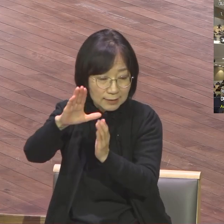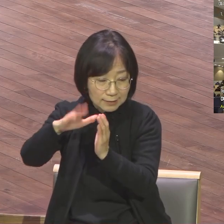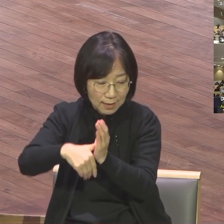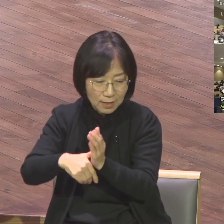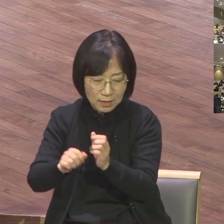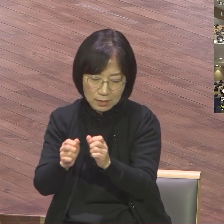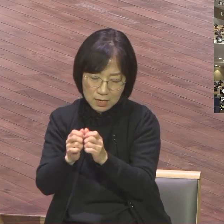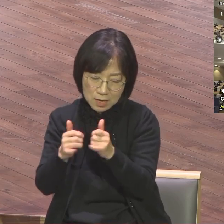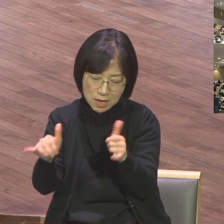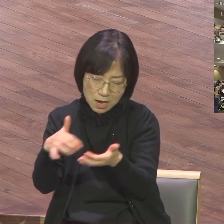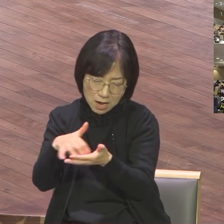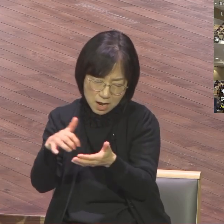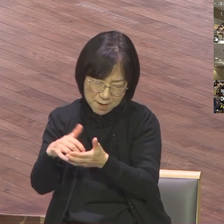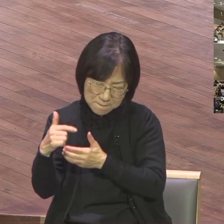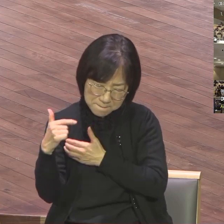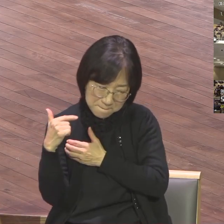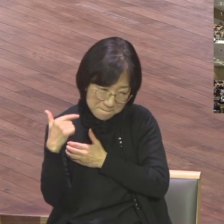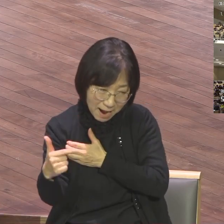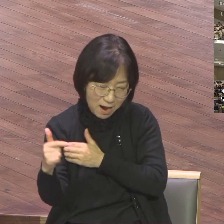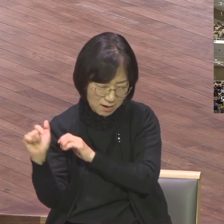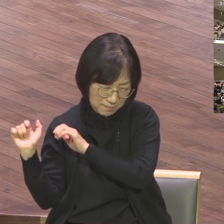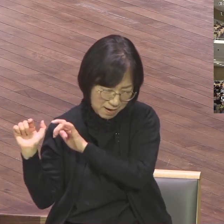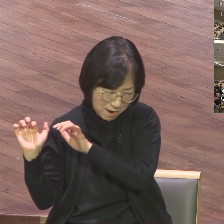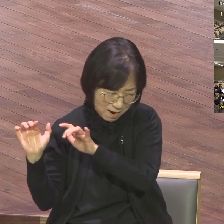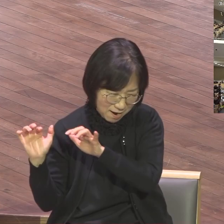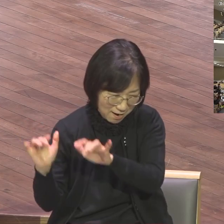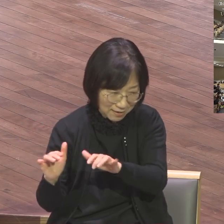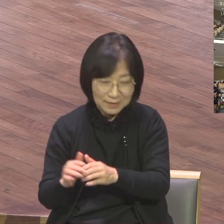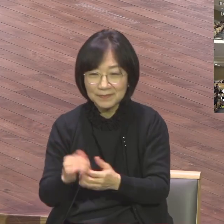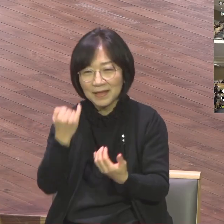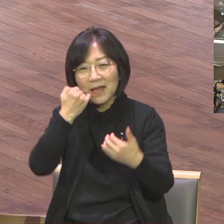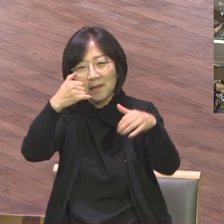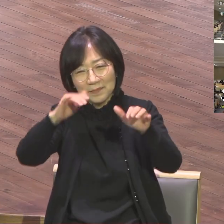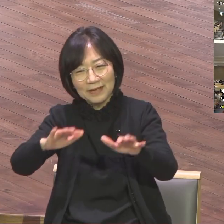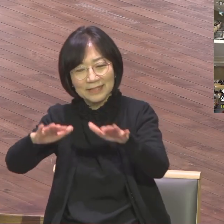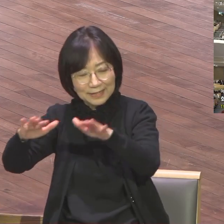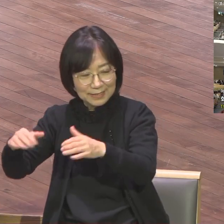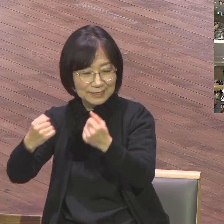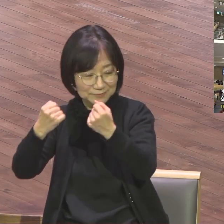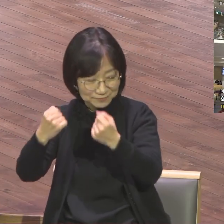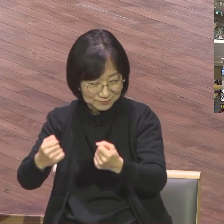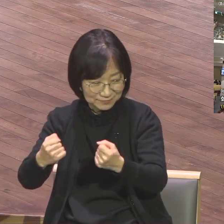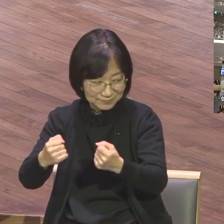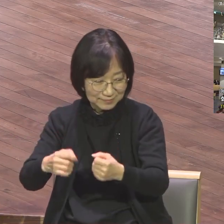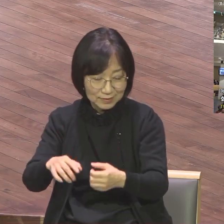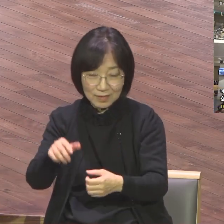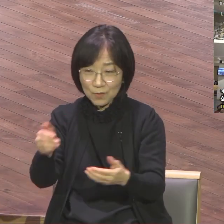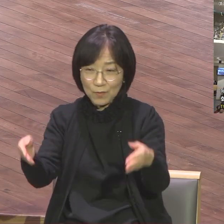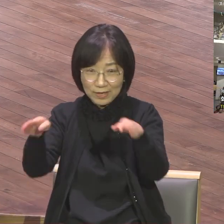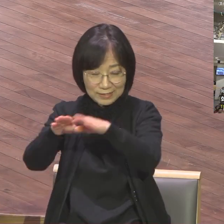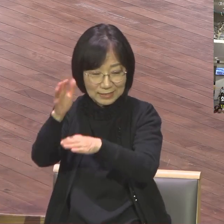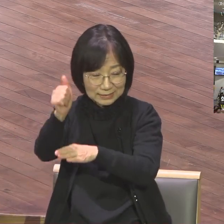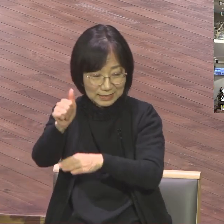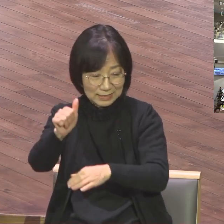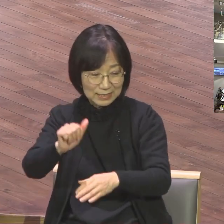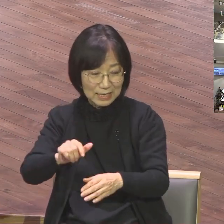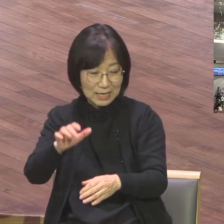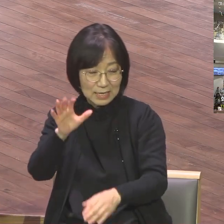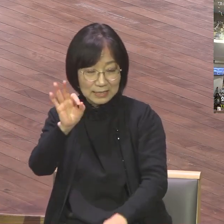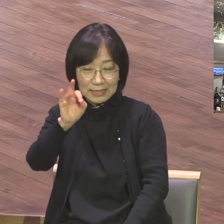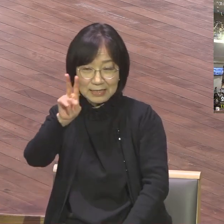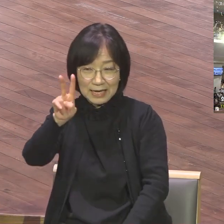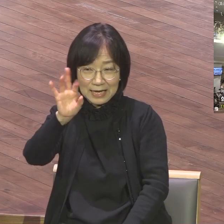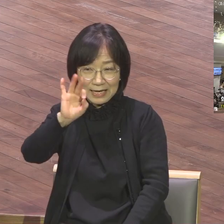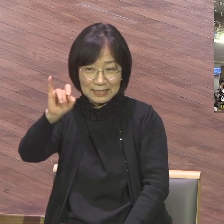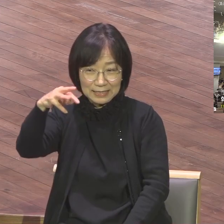건너가시니 큰 무리가 그에게로 모이거늘 이에 바닷가에 계시더니 회당장 중에 하나인 야이로라 하는 네가